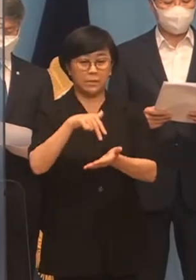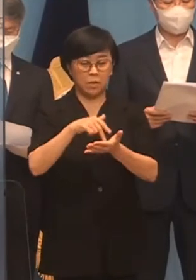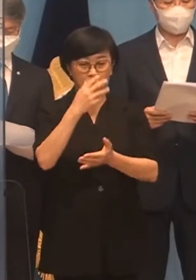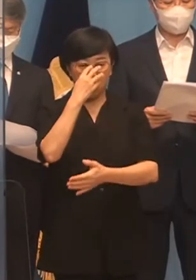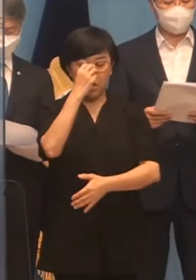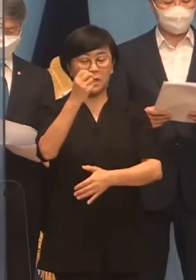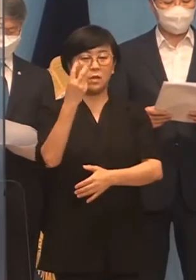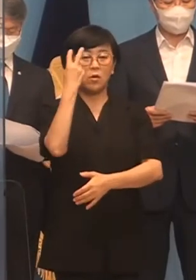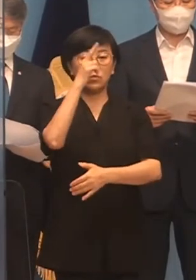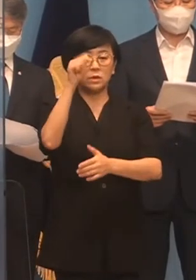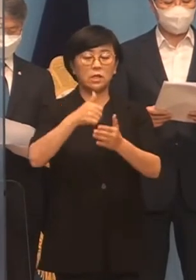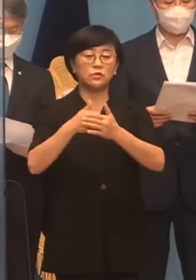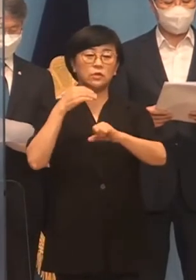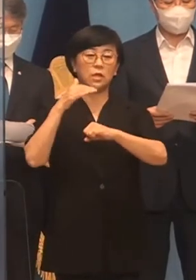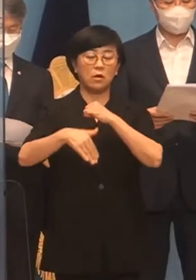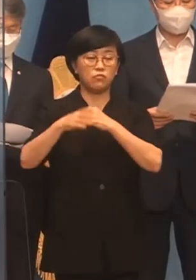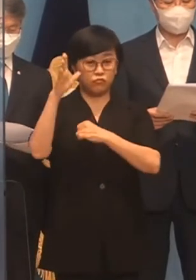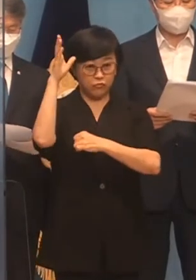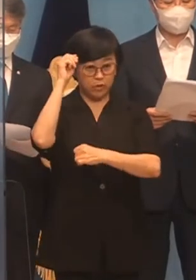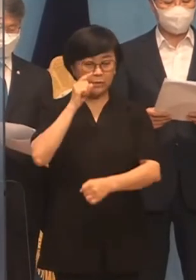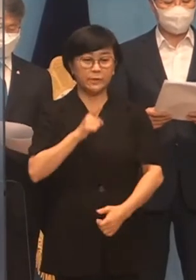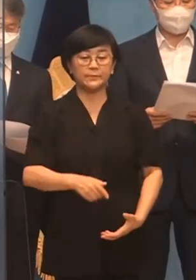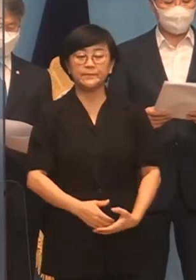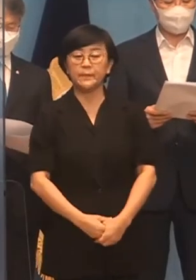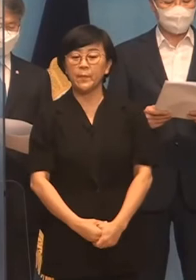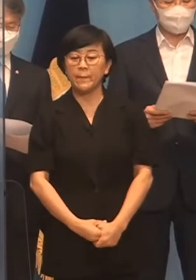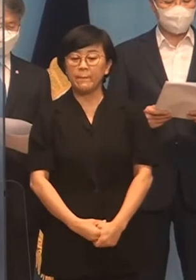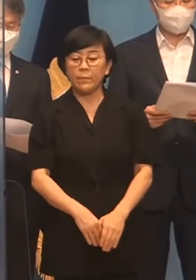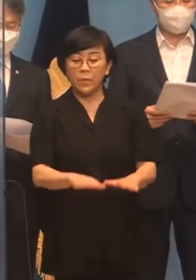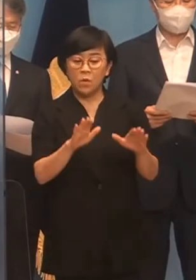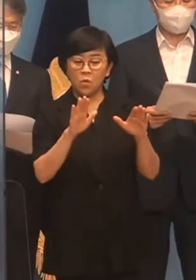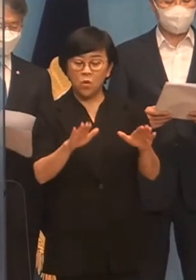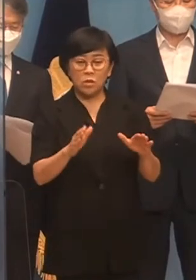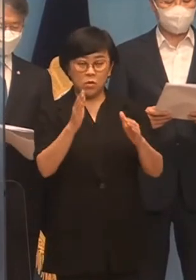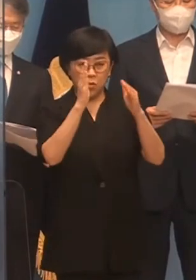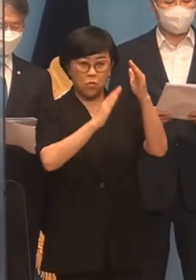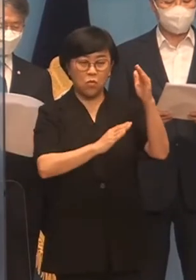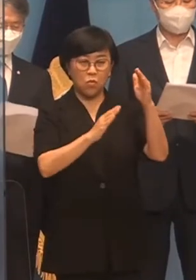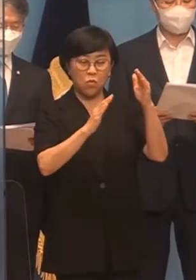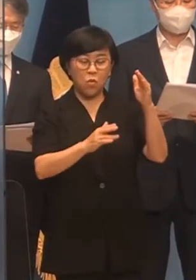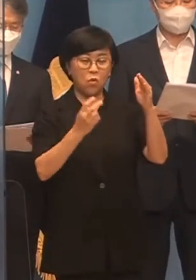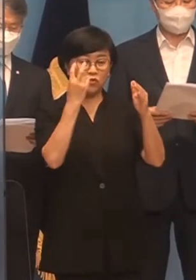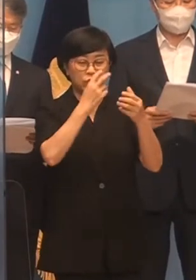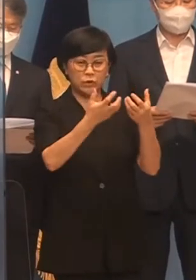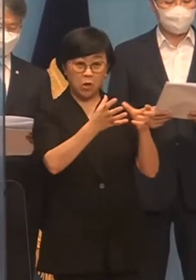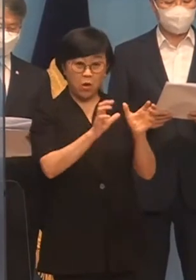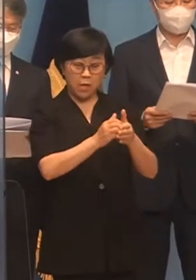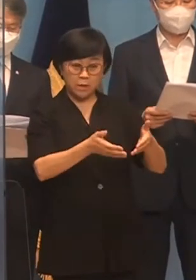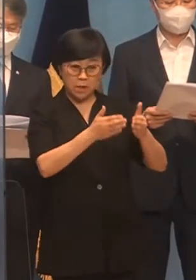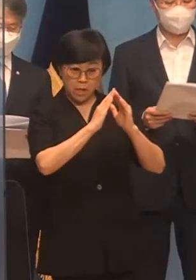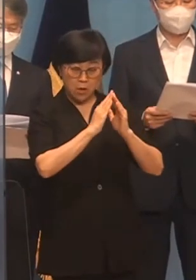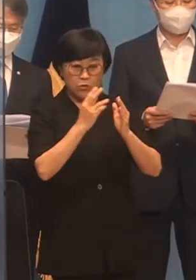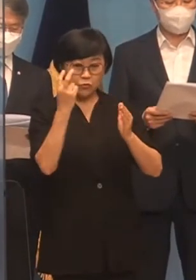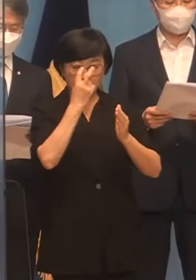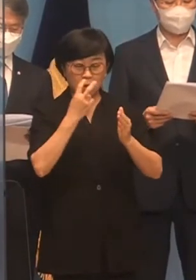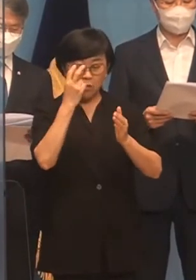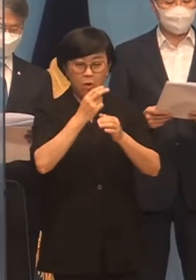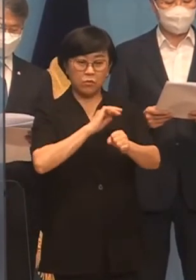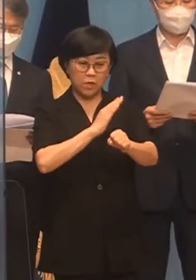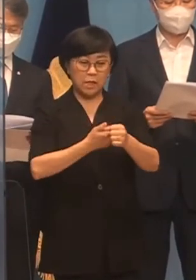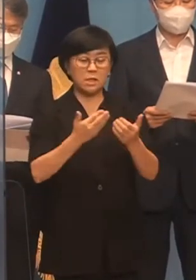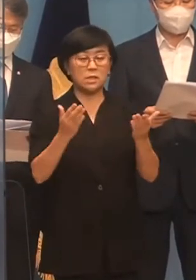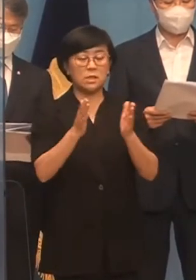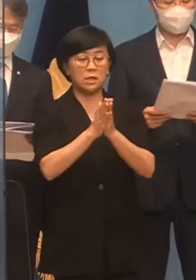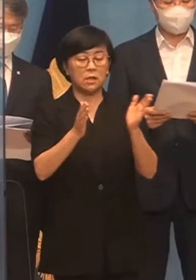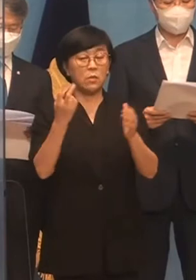오만한 검찰주의자의 무지와 착각일 뿐입니다. 금년 들어 공수처가 출범했고 수사권 조정이 시행됐지만 검찰은 달라진